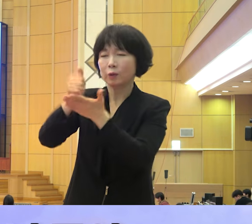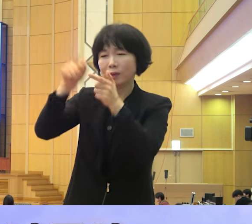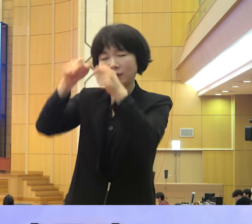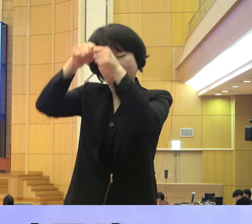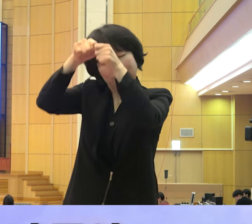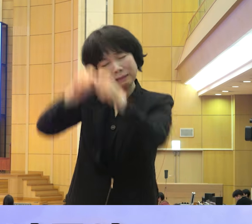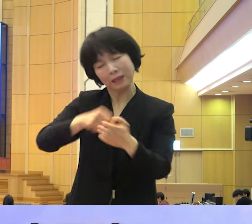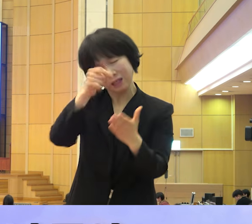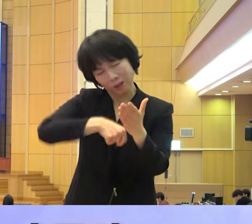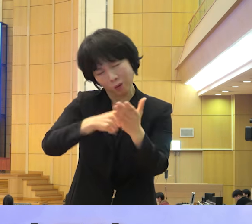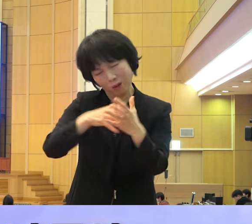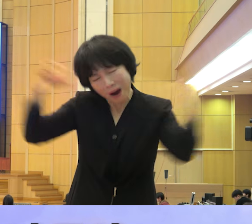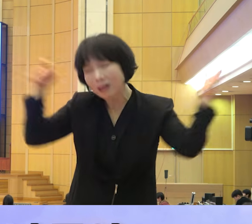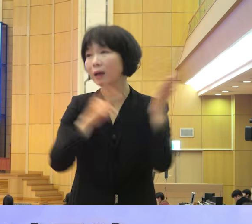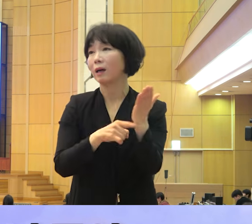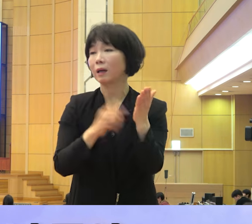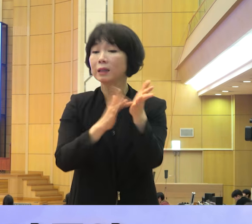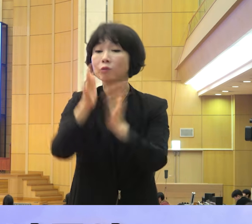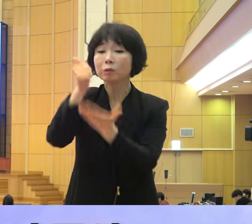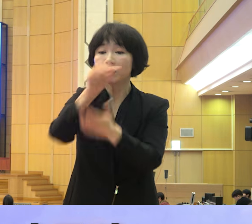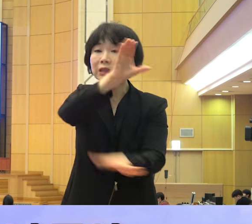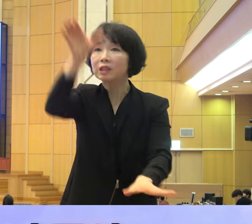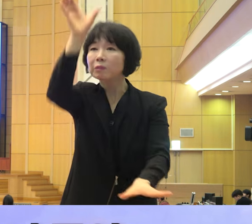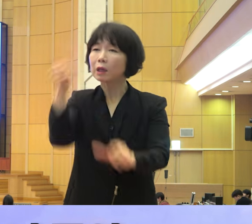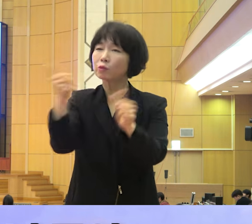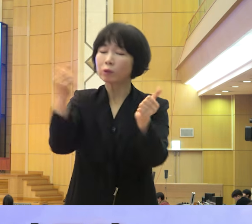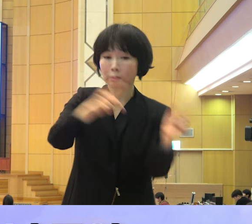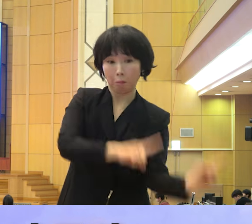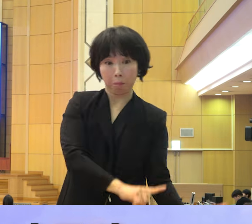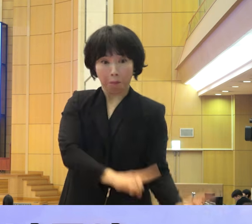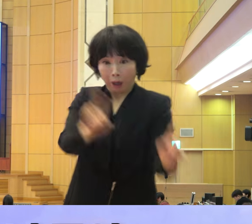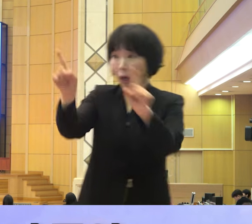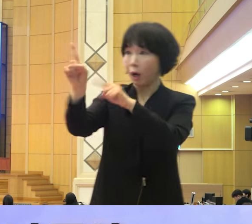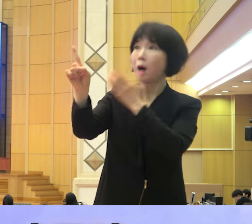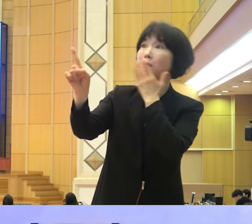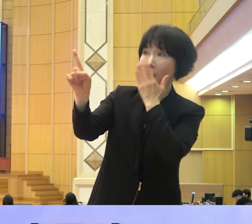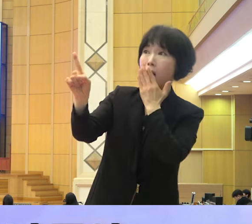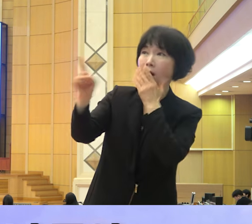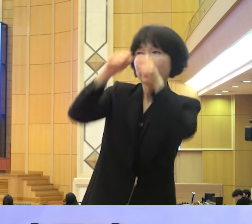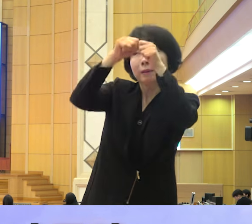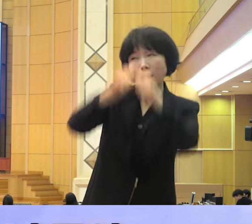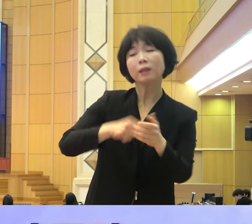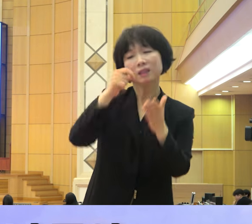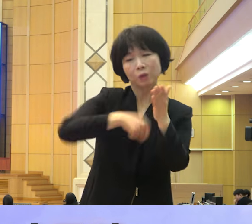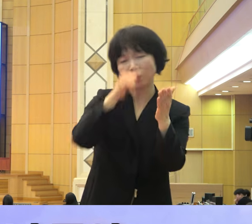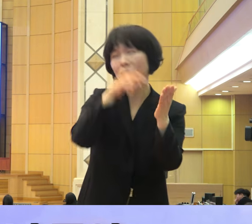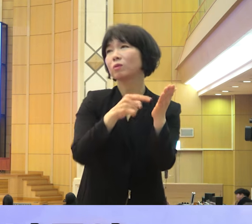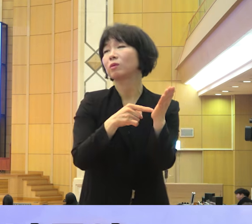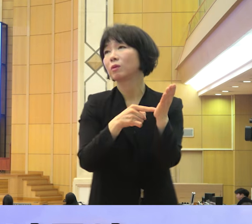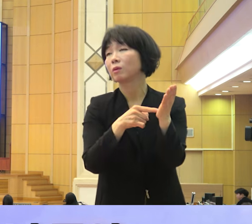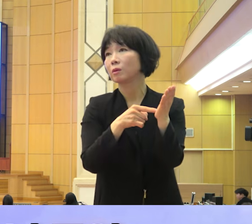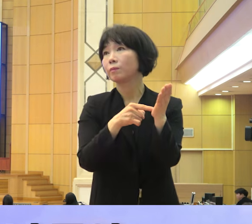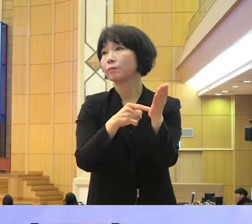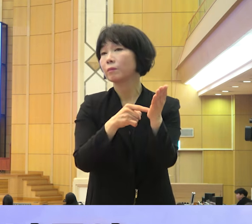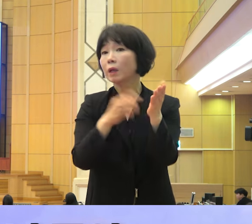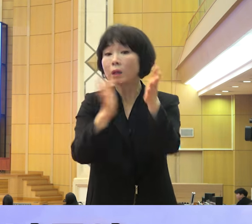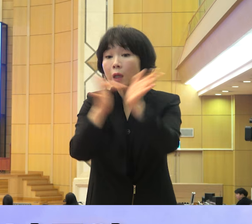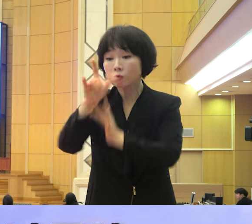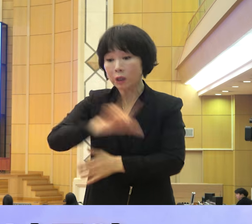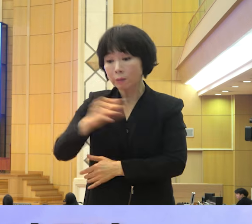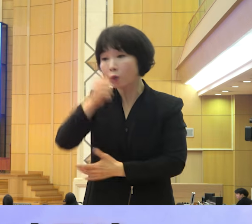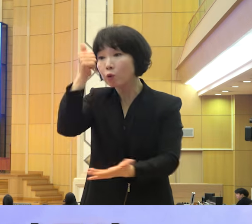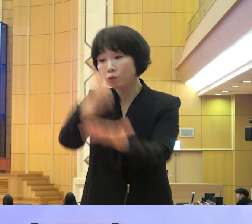대해서 기록되었고 예수님이 십자가에 죽었다가 3일 만에 살아날 것에 대해서 기록되었고, 그래서 예수의